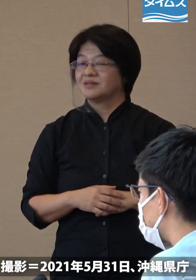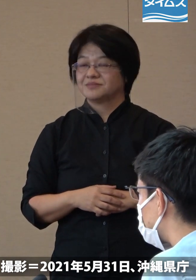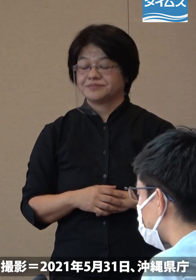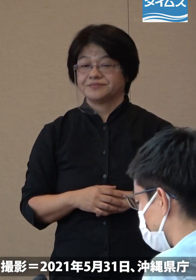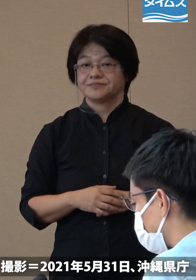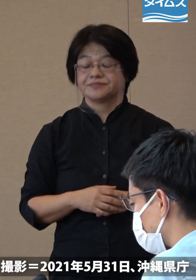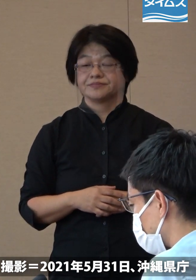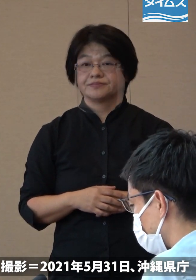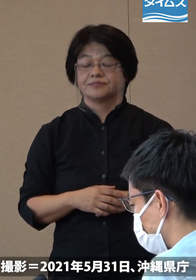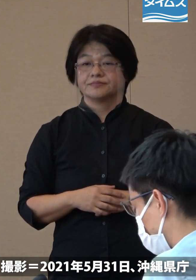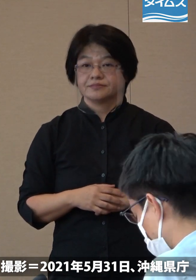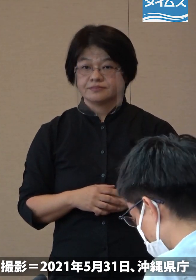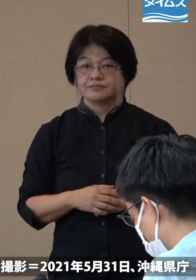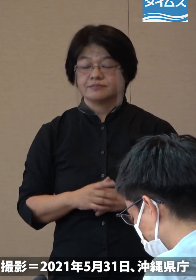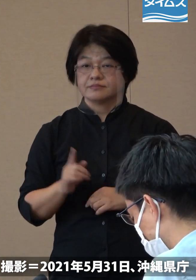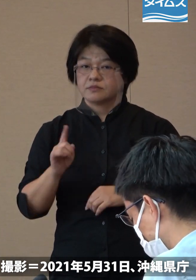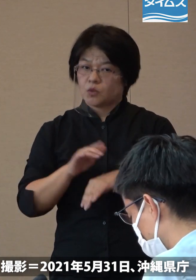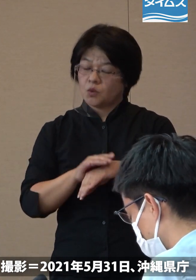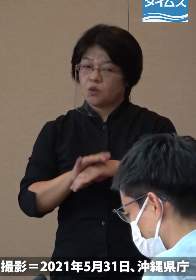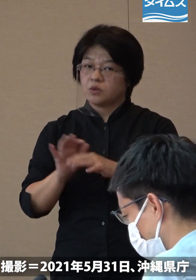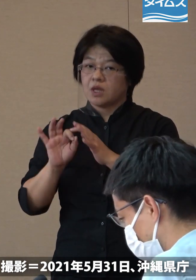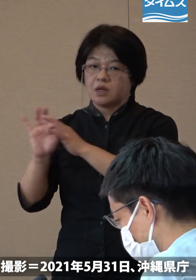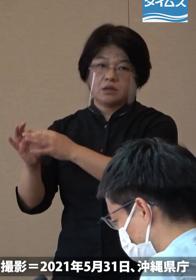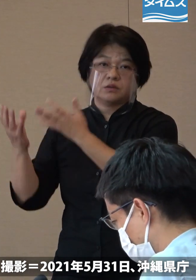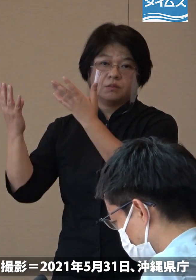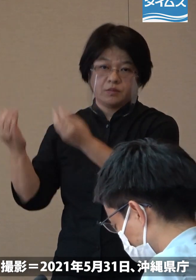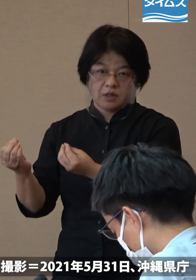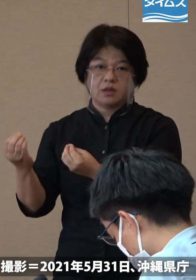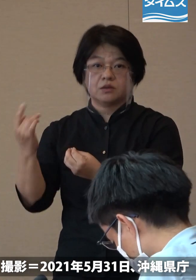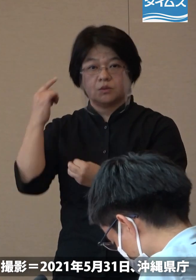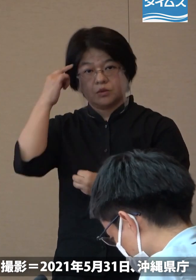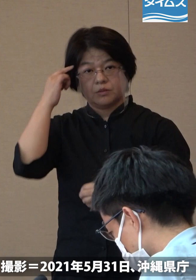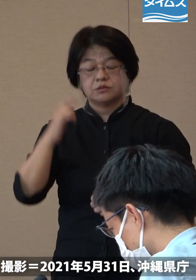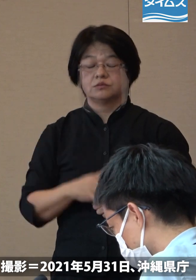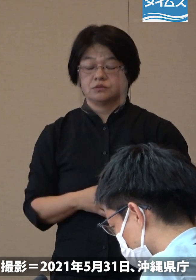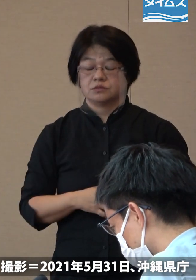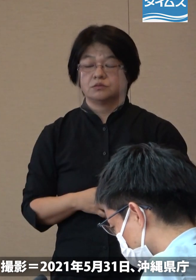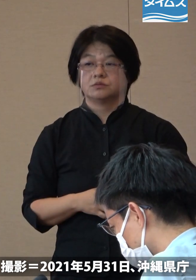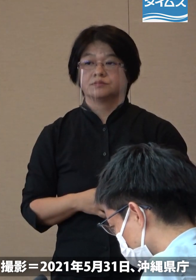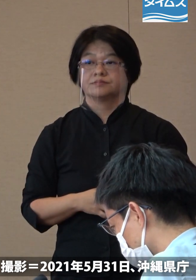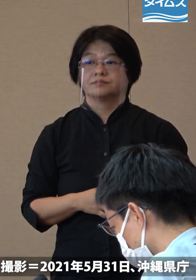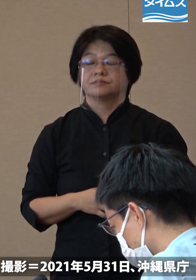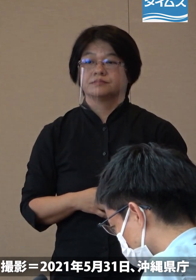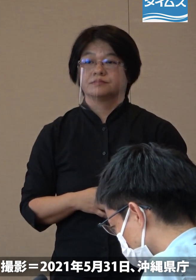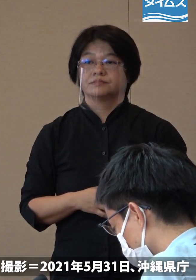すみません、日にちははっきりしてないんですけども、そのようにお伝えをしているということです。